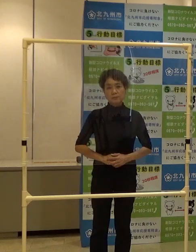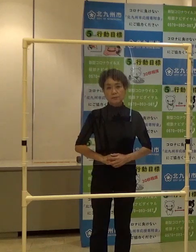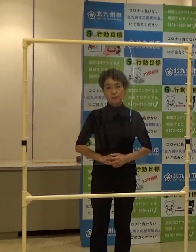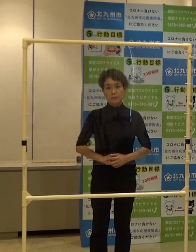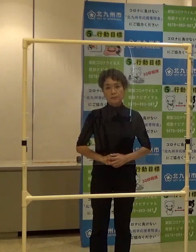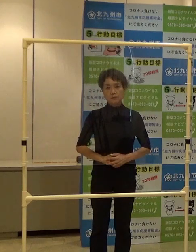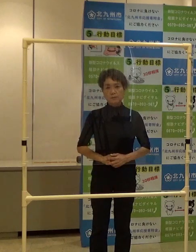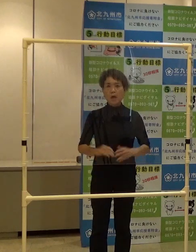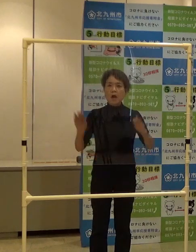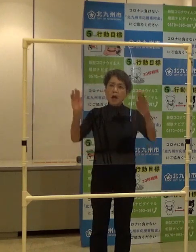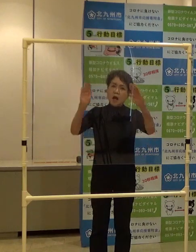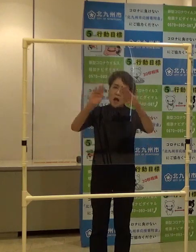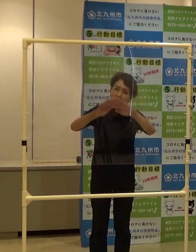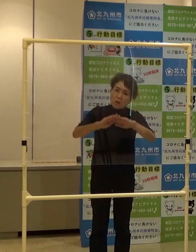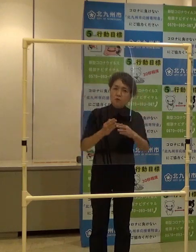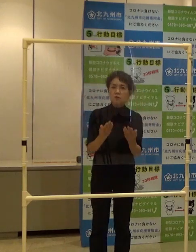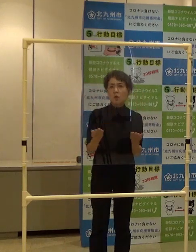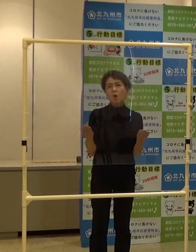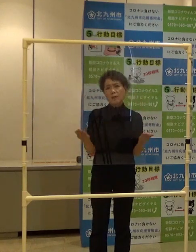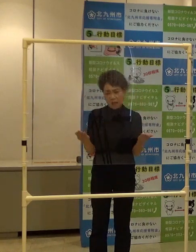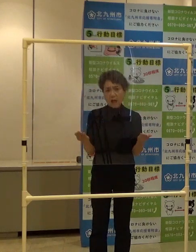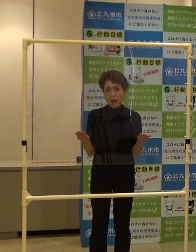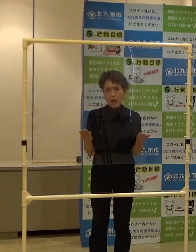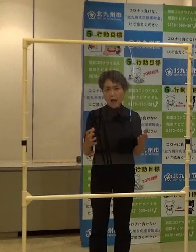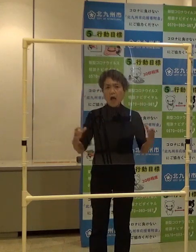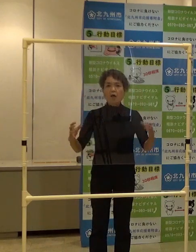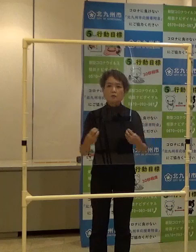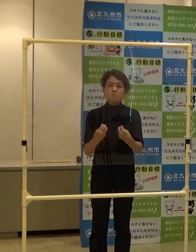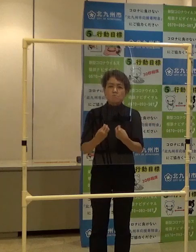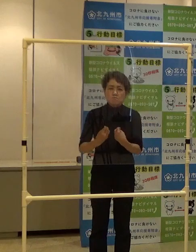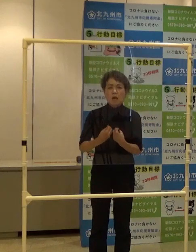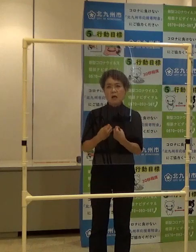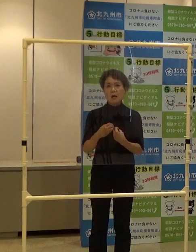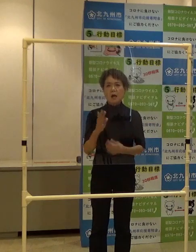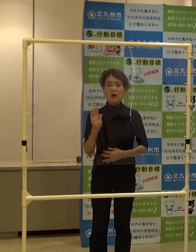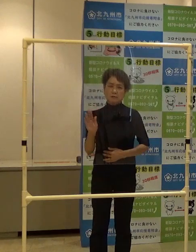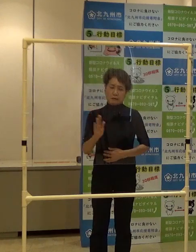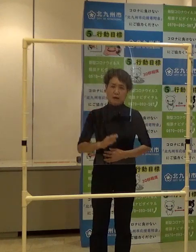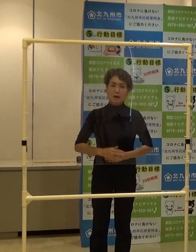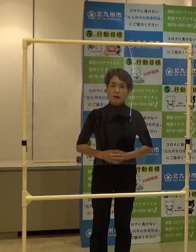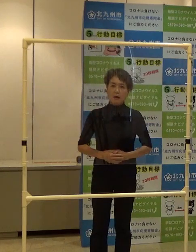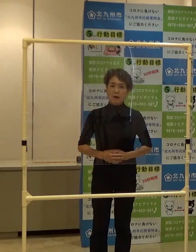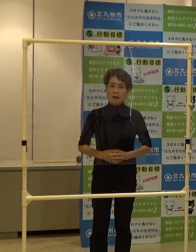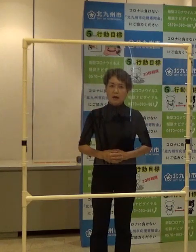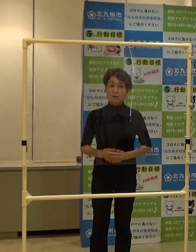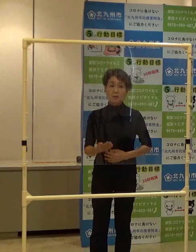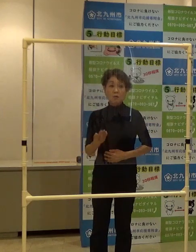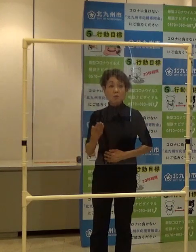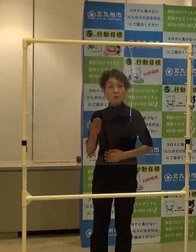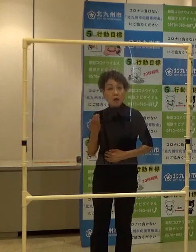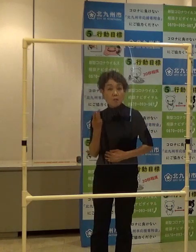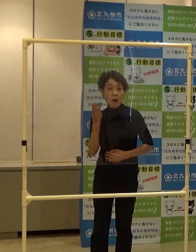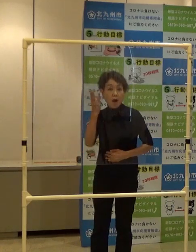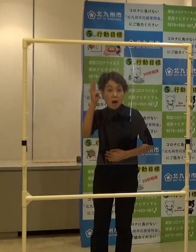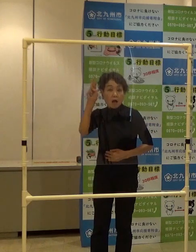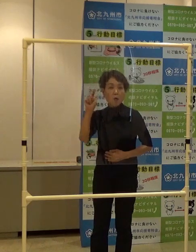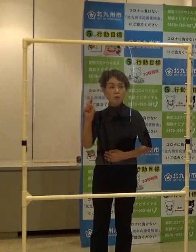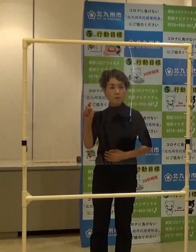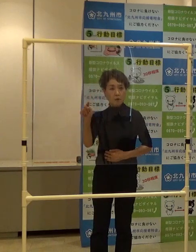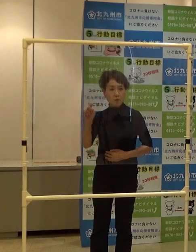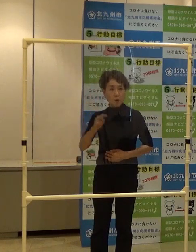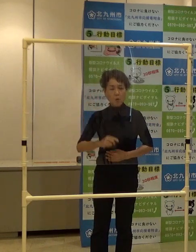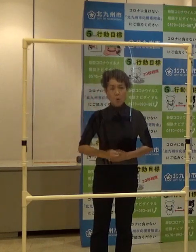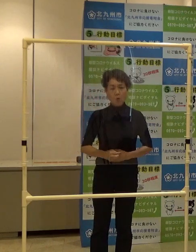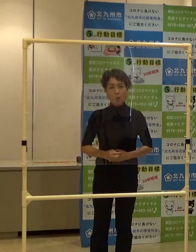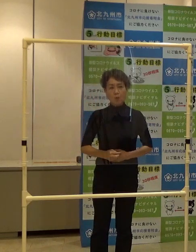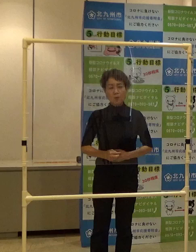夜のお店から集団感染が発生したということでありますけれども、それ以前は鹿児島もですね、